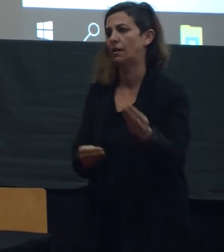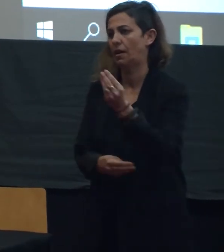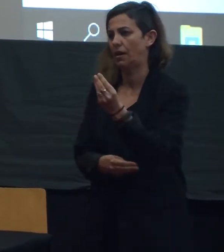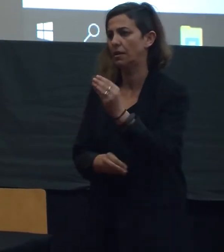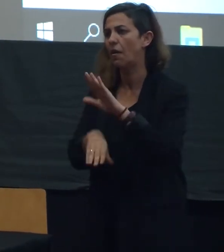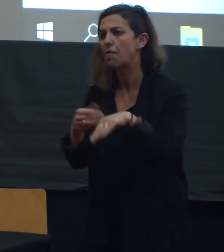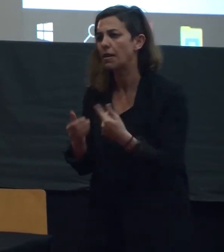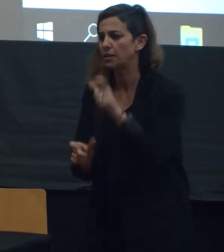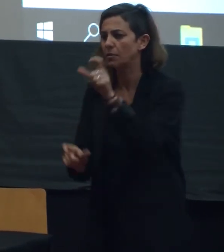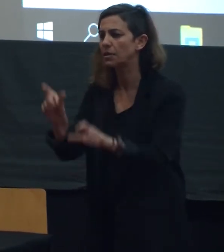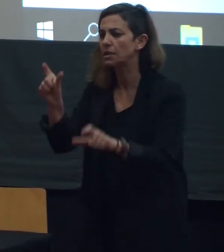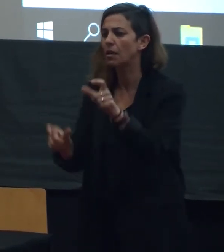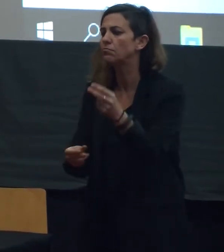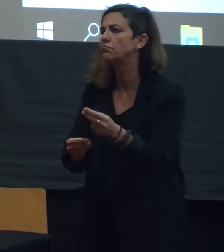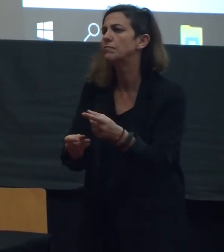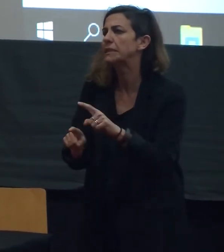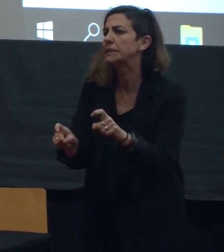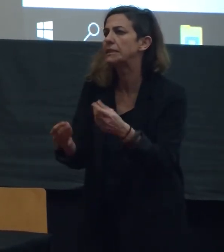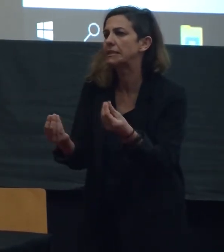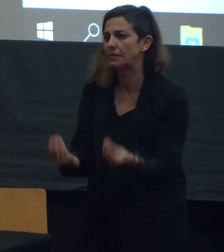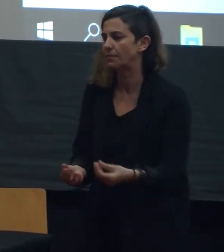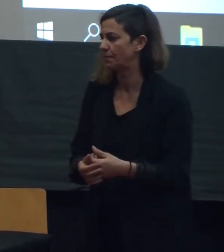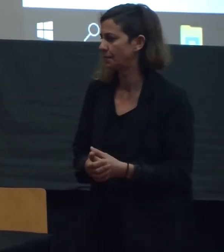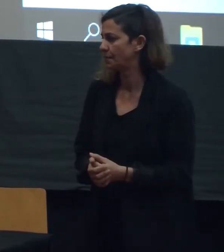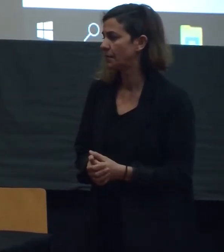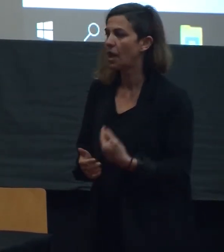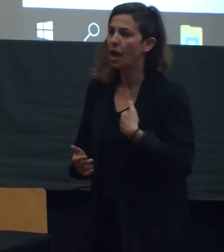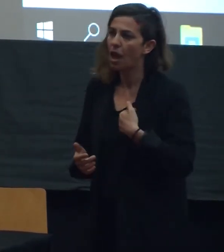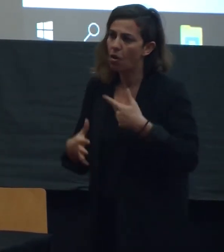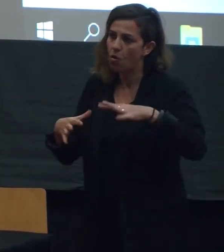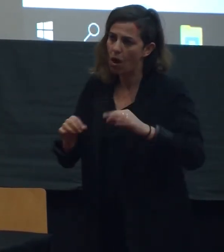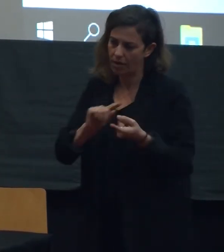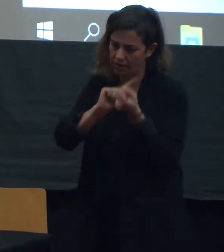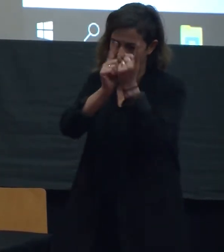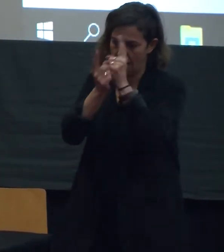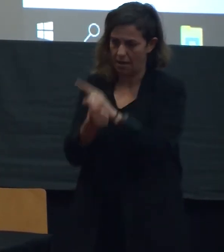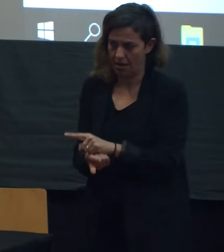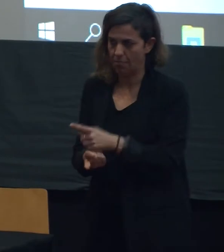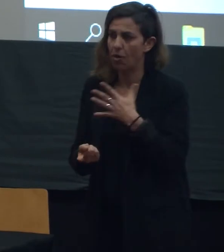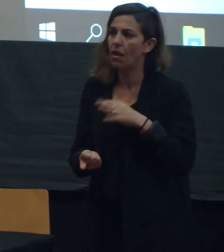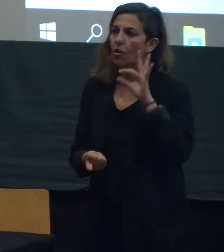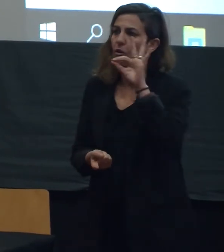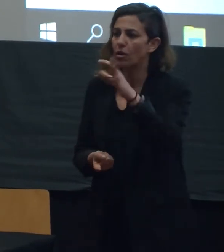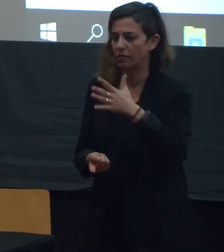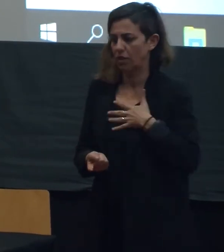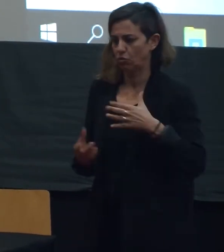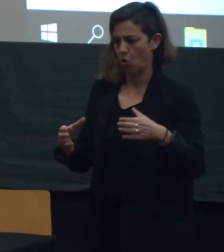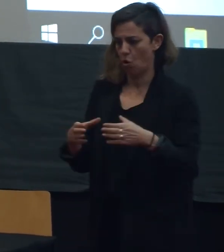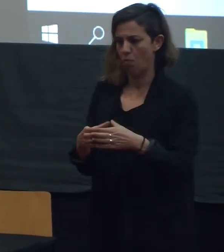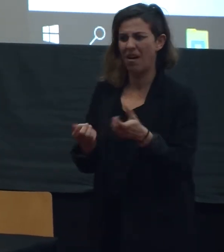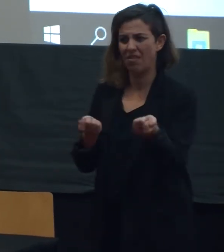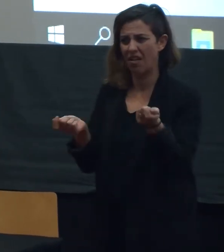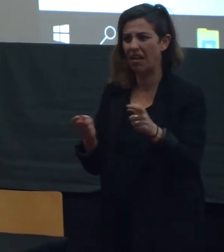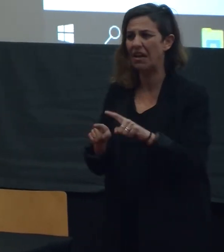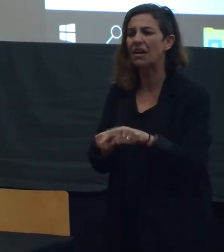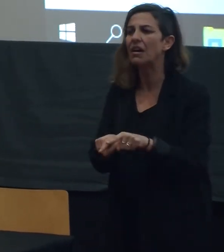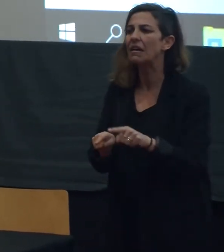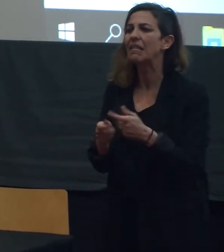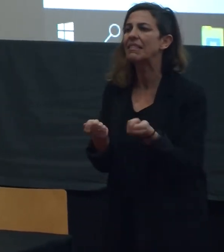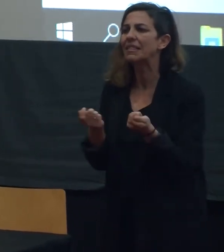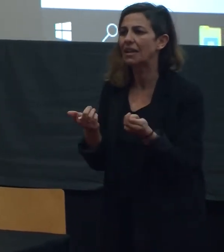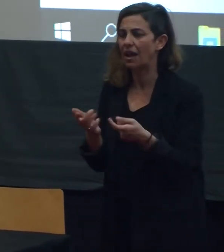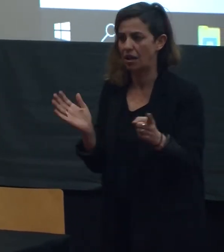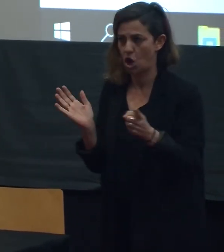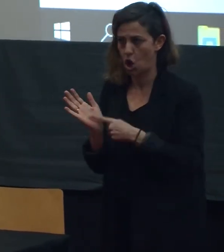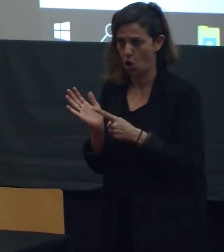διαφορετικών δυνατοτήτων. Ξεκίνησα κάπως αντίστροφα για να φτάσω στο συντονιστικό μηχανισμό για την αναπηρία, ο οποίος συστάθηκε με τον